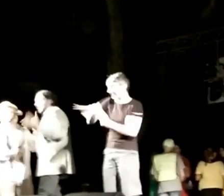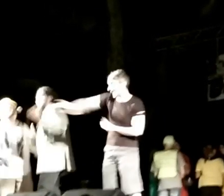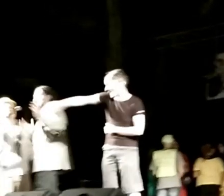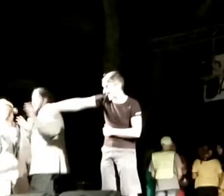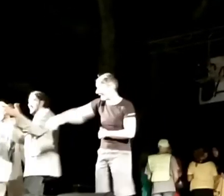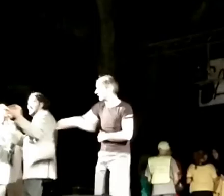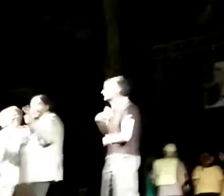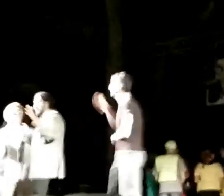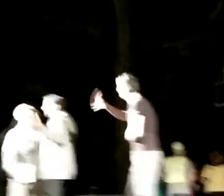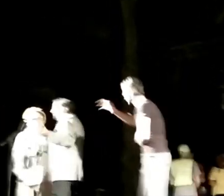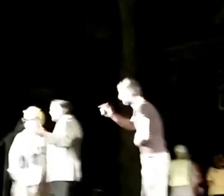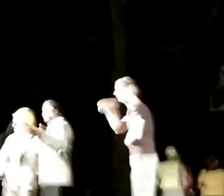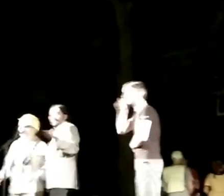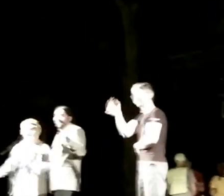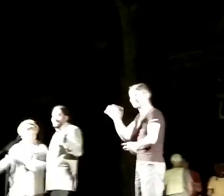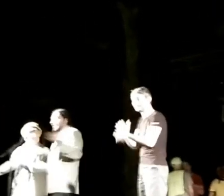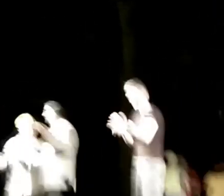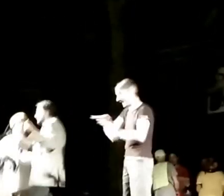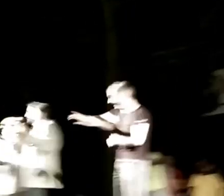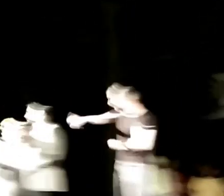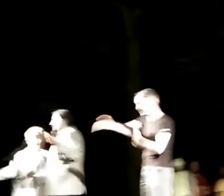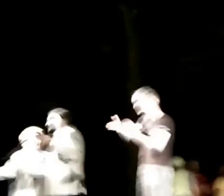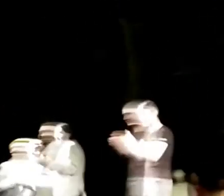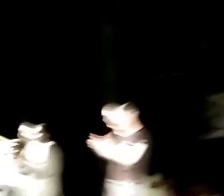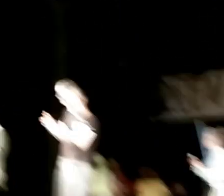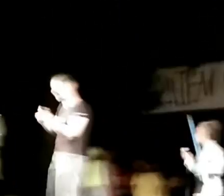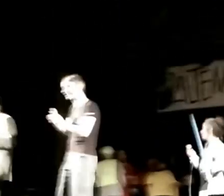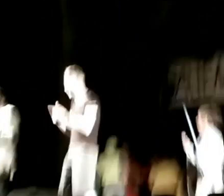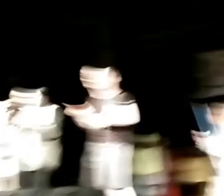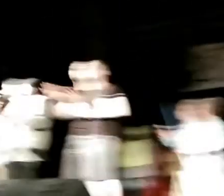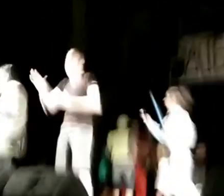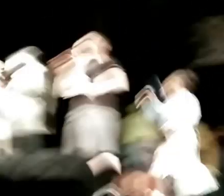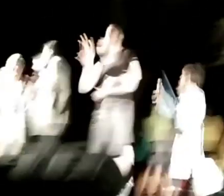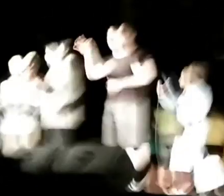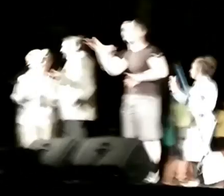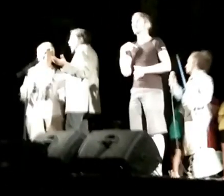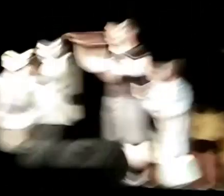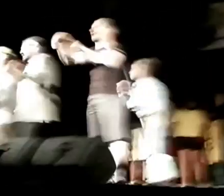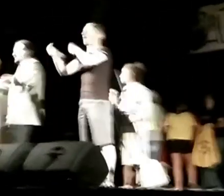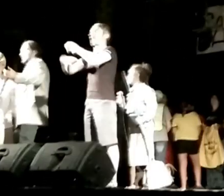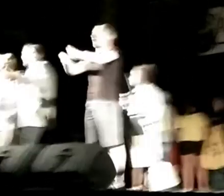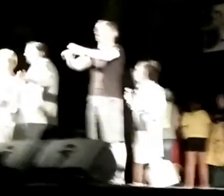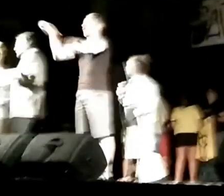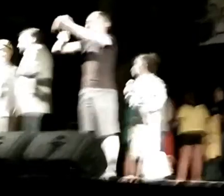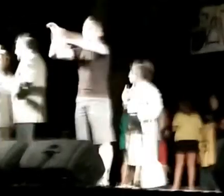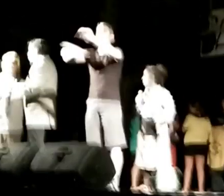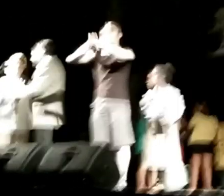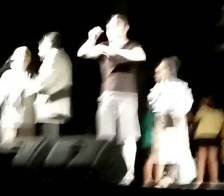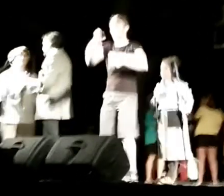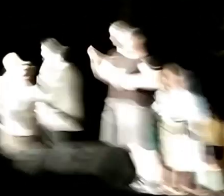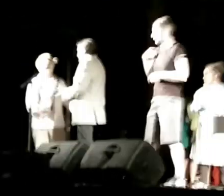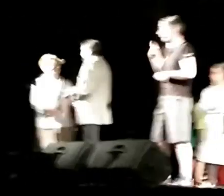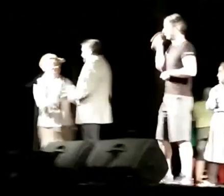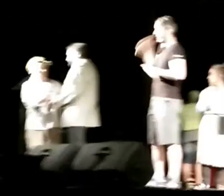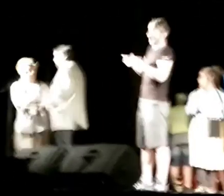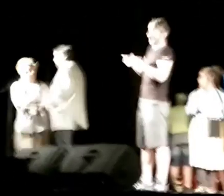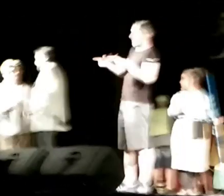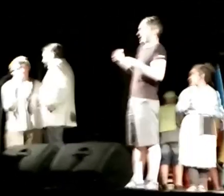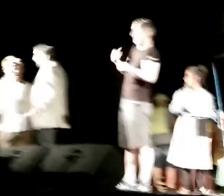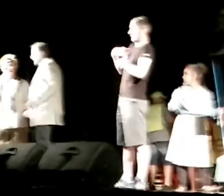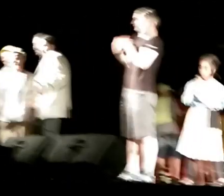Escolti, hi ha turistes aquí esperant? Sí, ja, tenim els turistes esperant a la porta, és que, clar... Es creuen que anava a fer shopping? Clar, cada vegada tenim més turistes, aquests